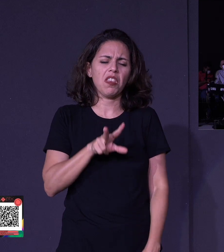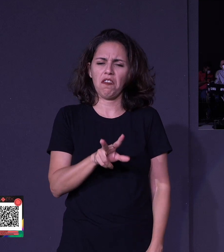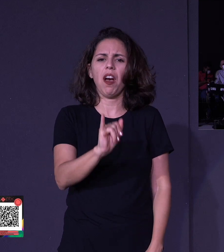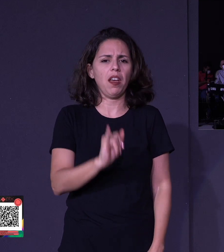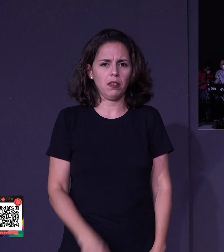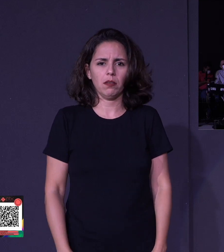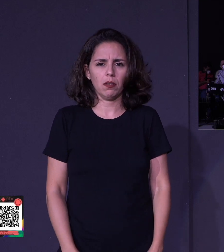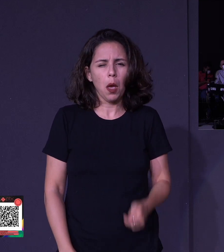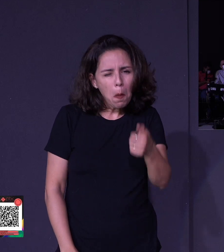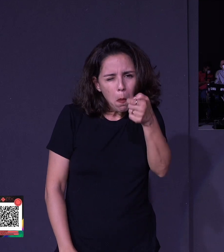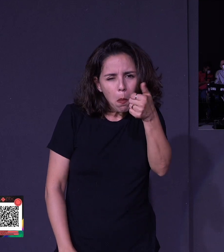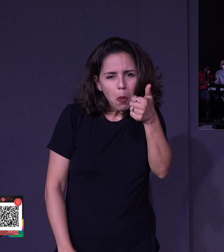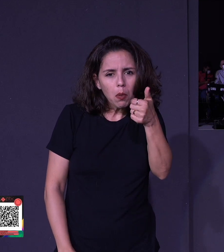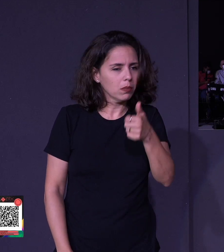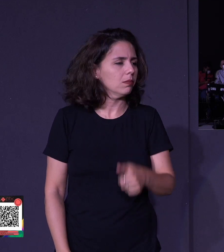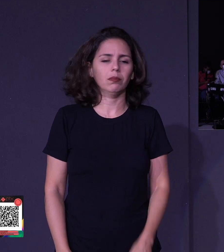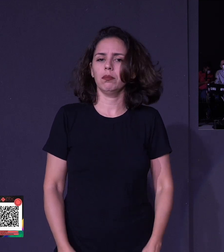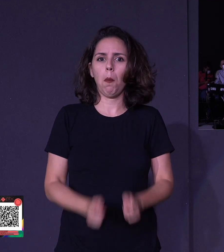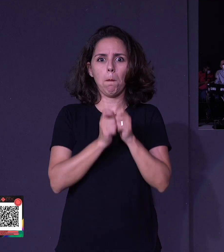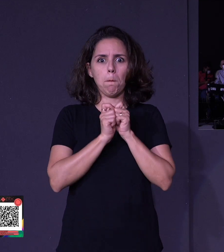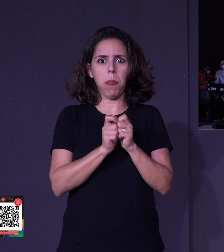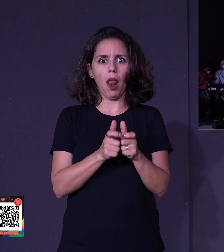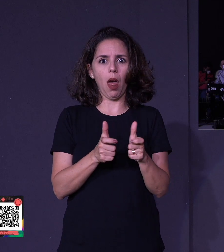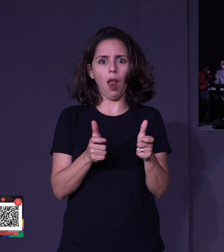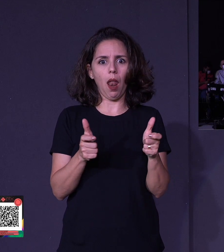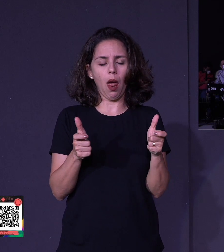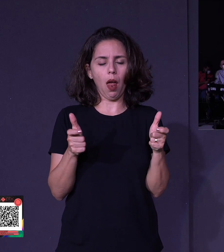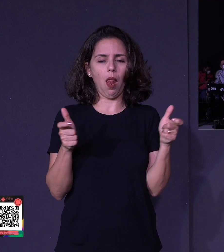quero passear um pouquinho pelo contexto de família.